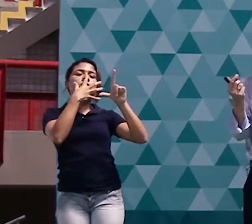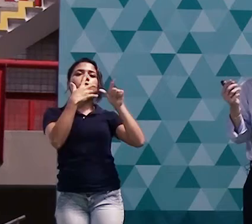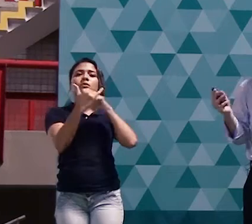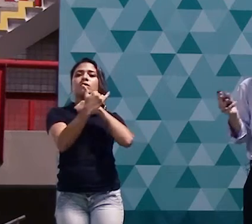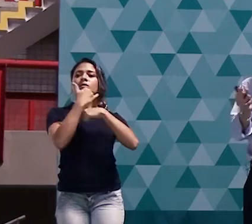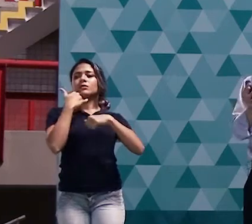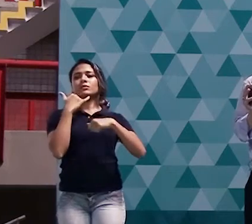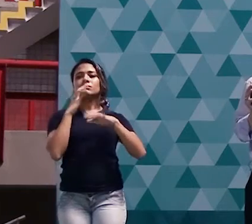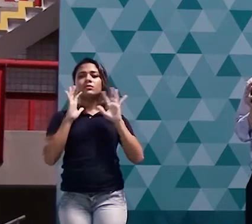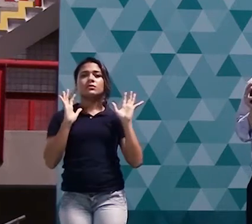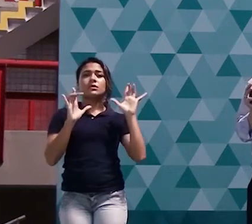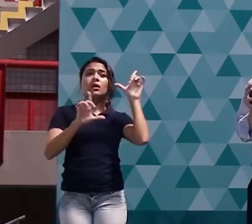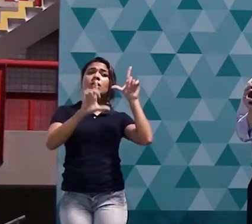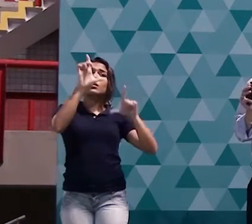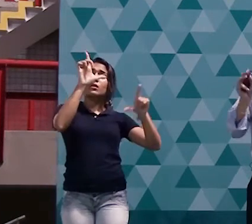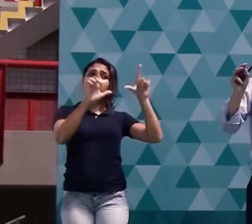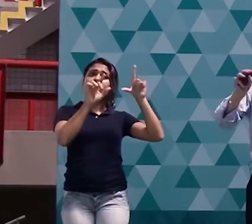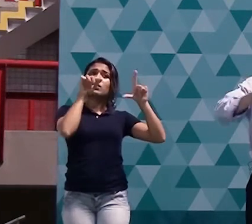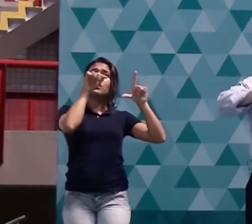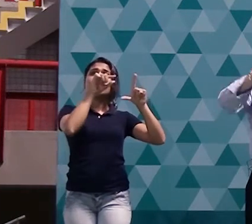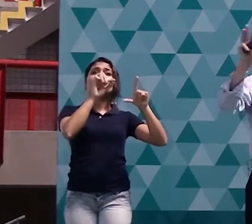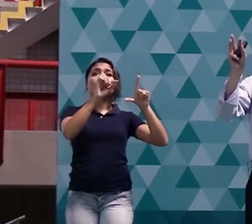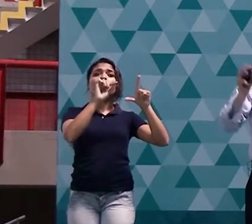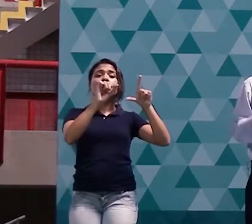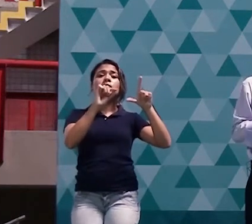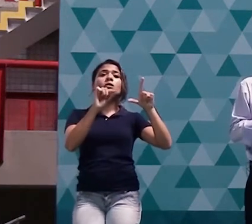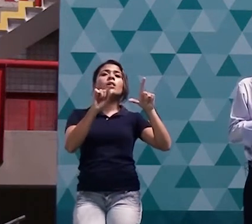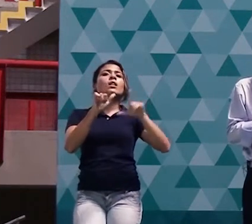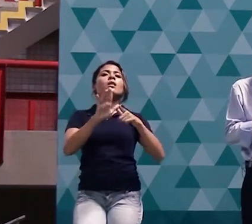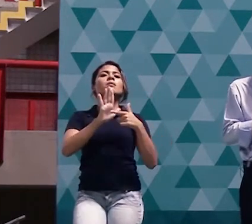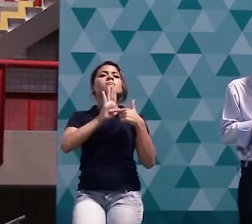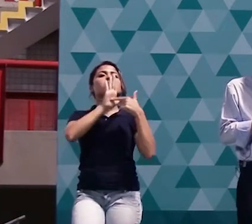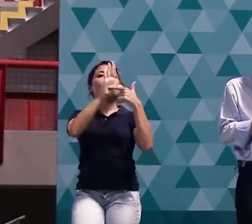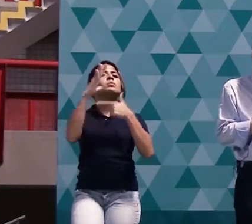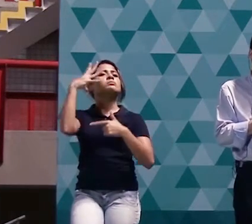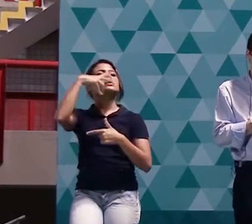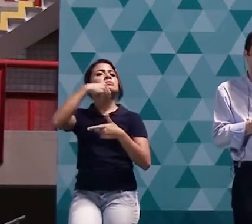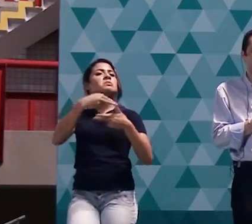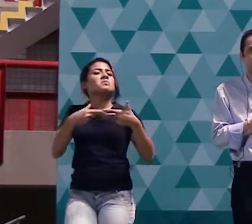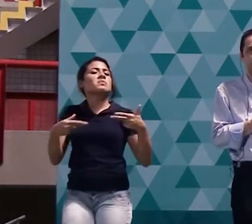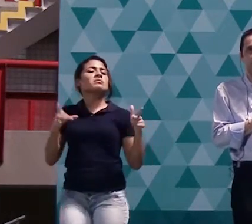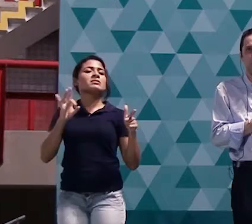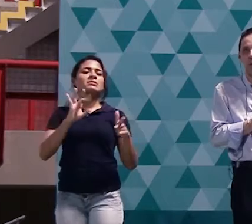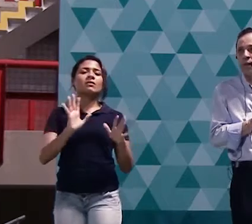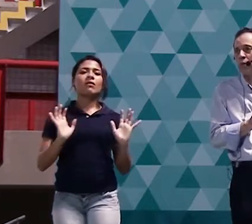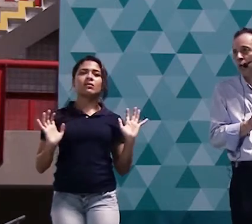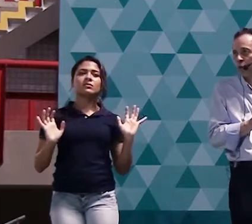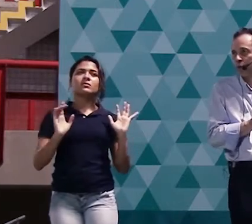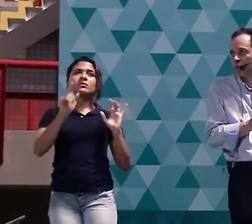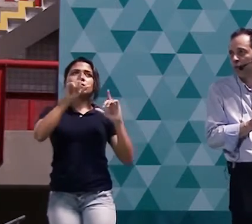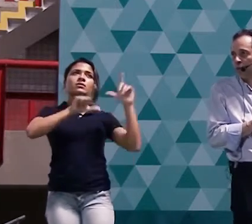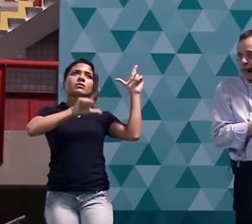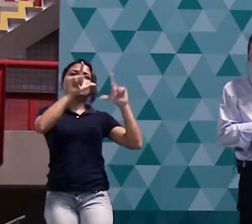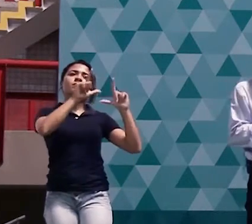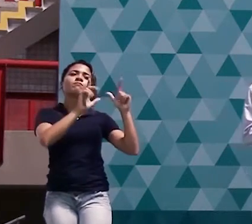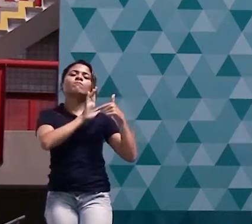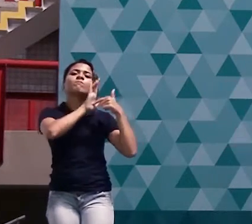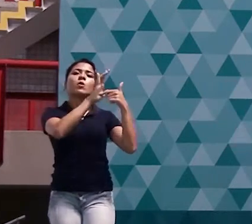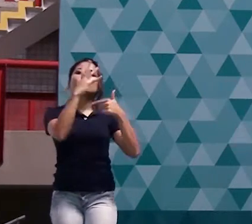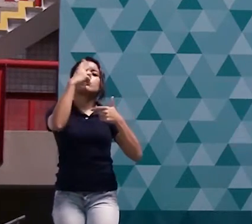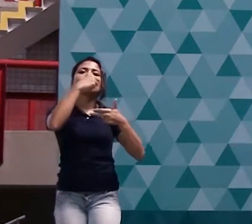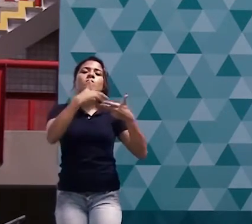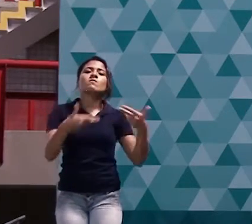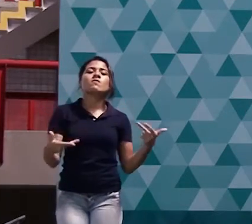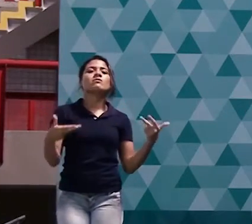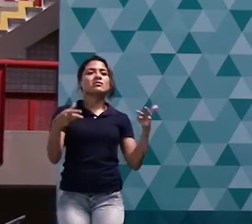ela é paga, alguém financia. Ela vai mostrar tudo que é bonito. E aí aquilo que não interessa ela não mostrar, ela não mostra. Ela só mostra o